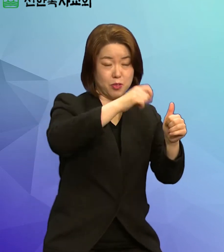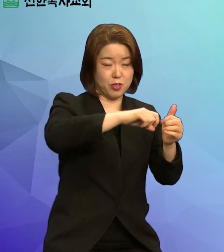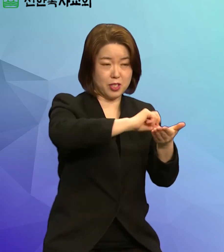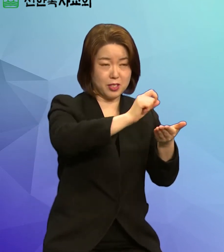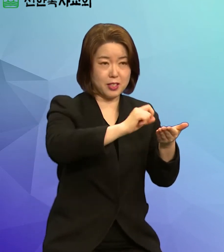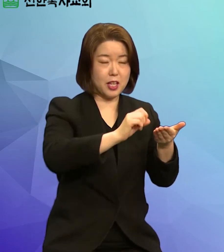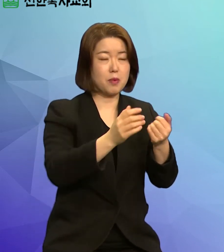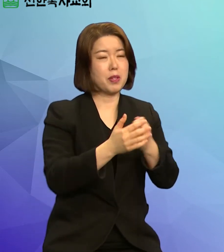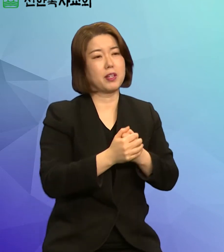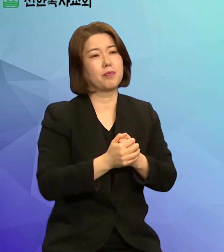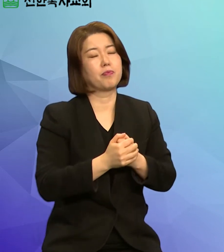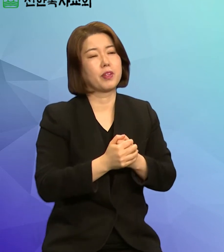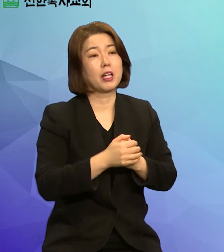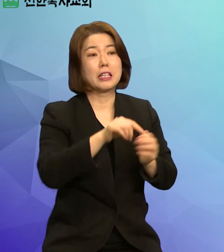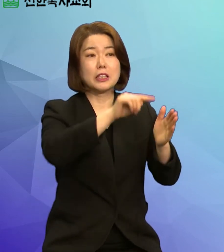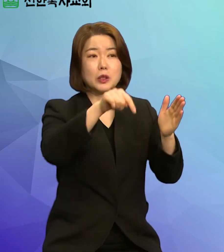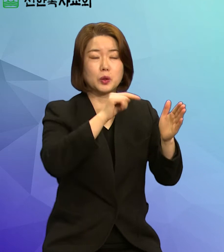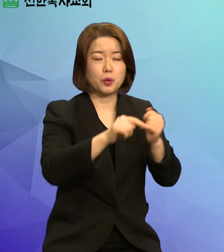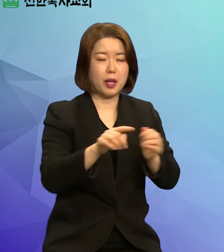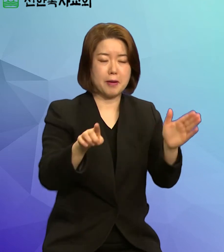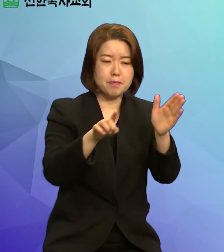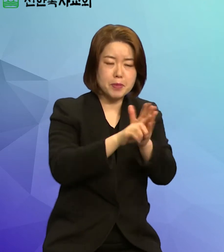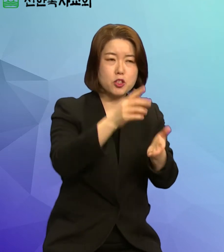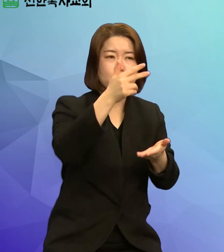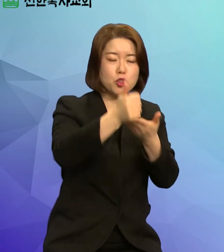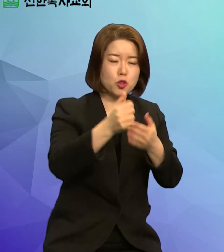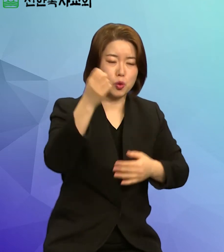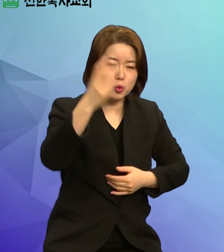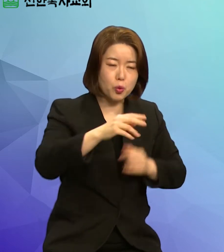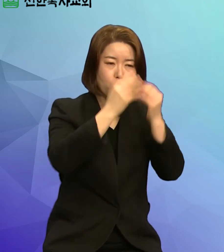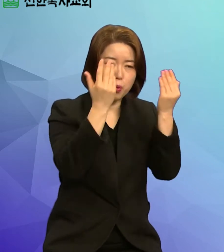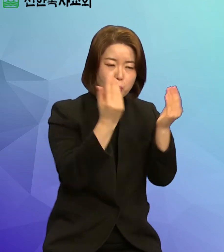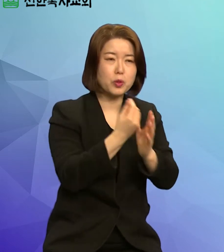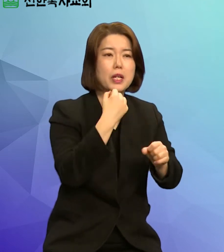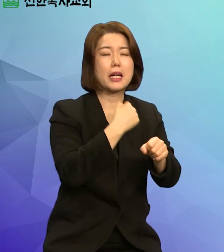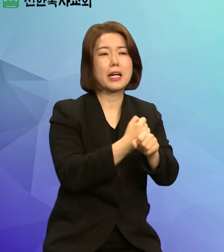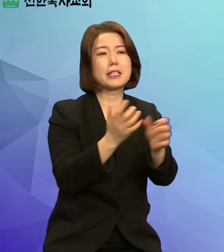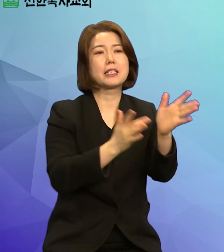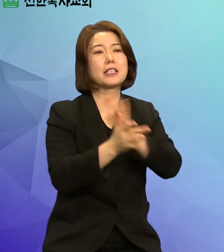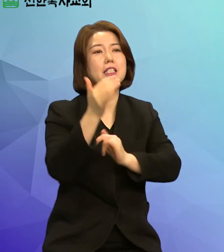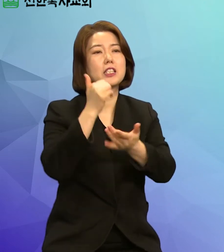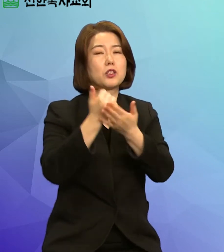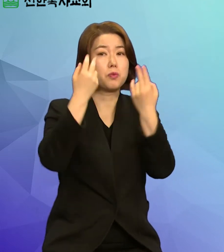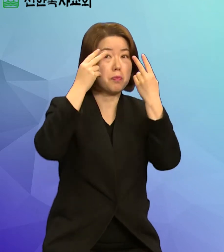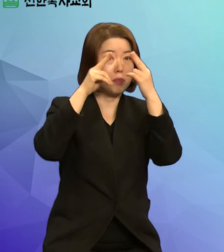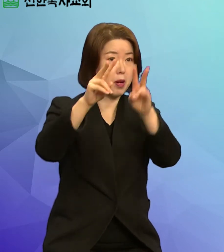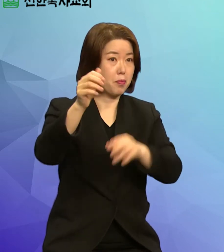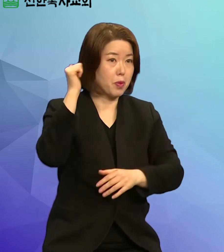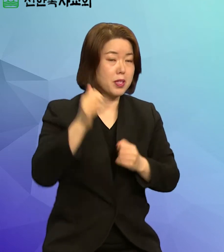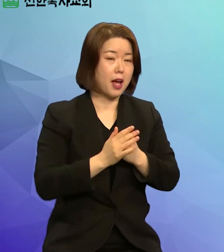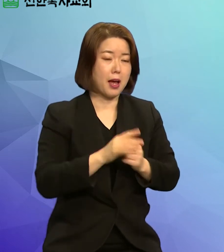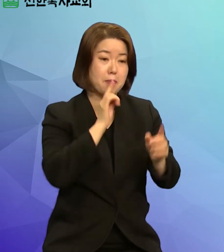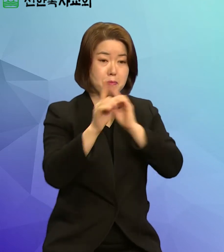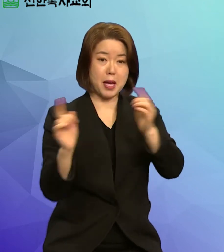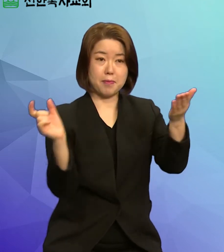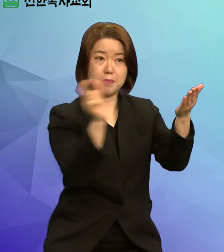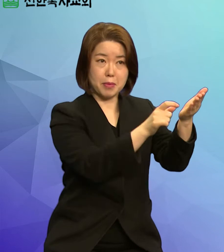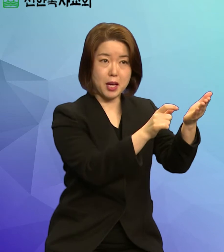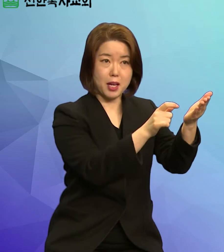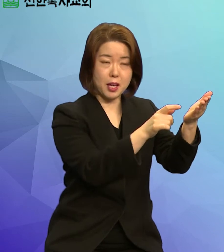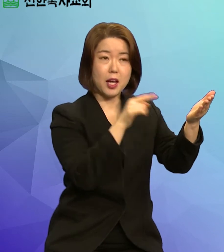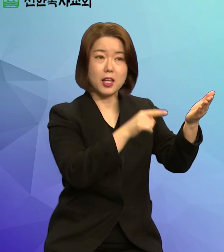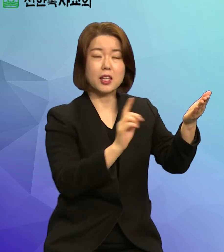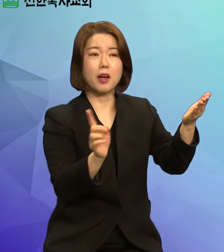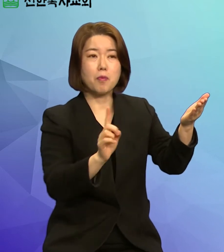2절에 믿음의 주요 또 온전하게 하시는 이인 예수를 바라보자 라고 그렇게 말씀하신 것이